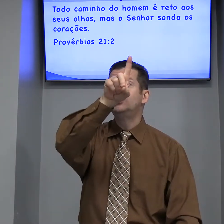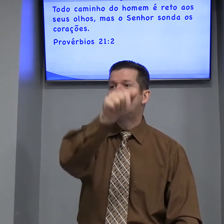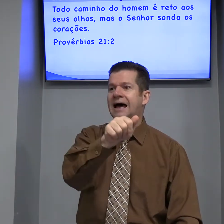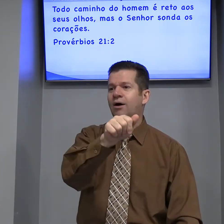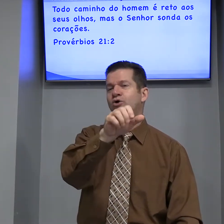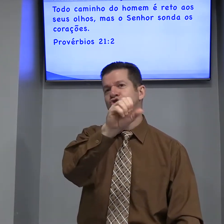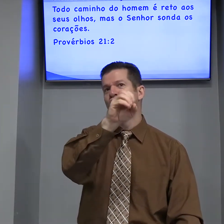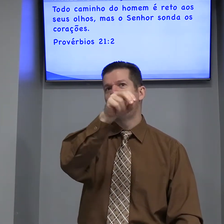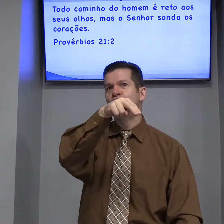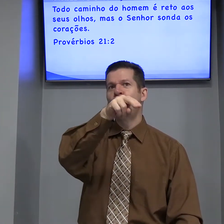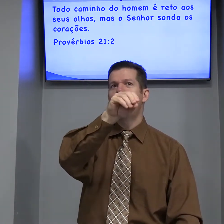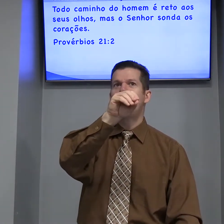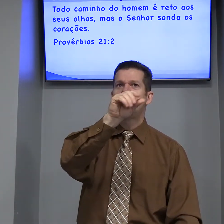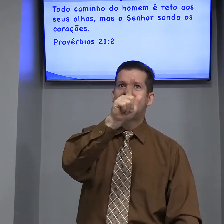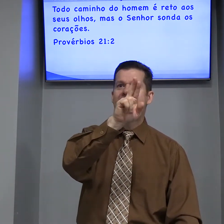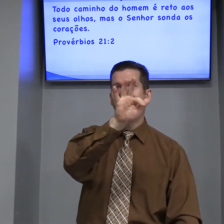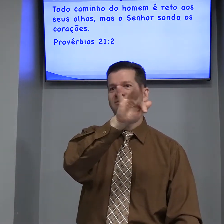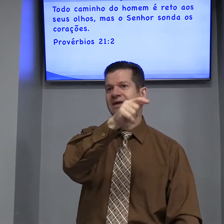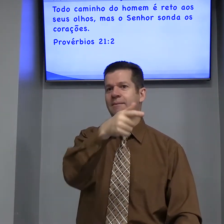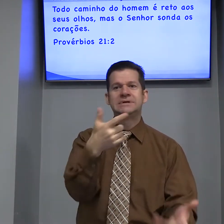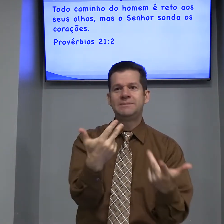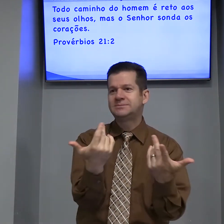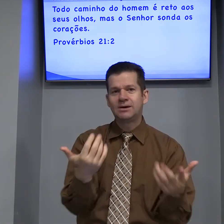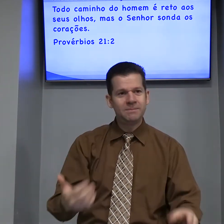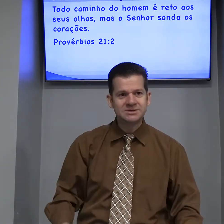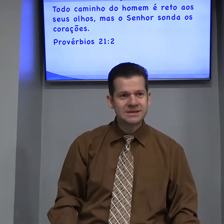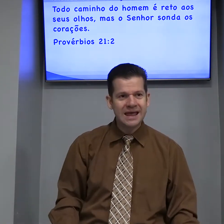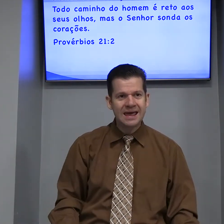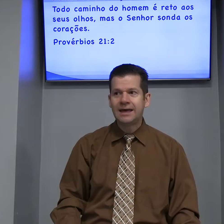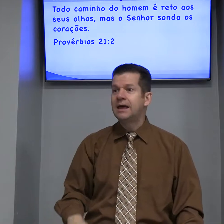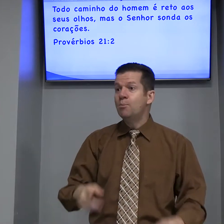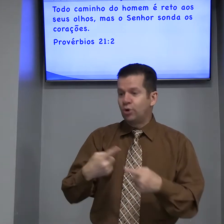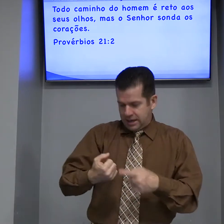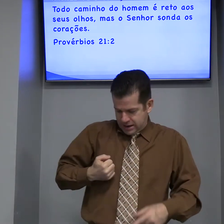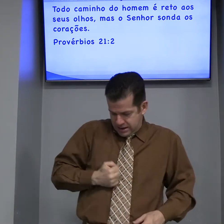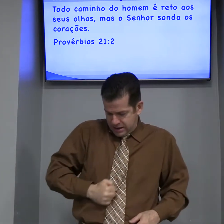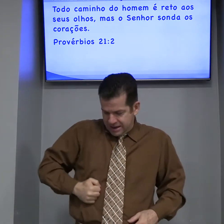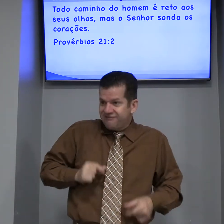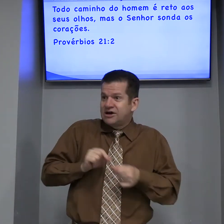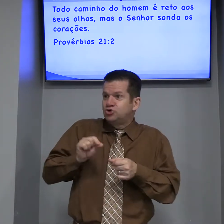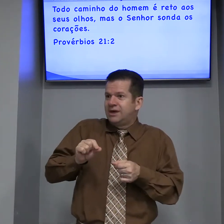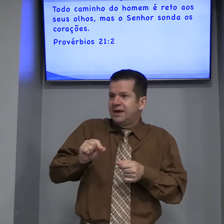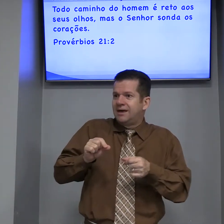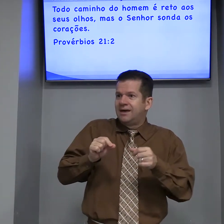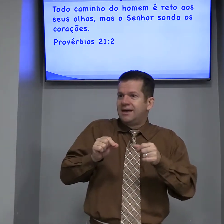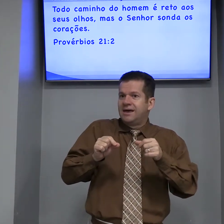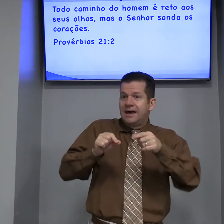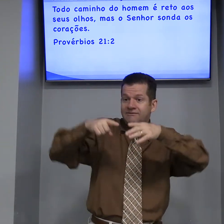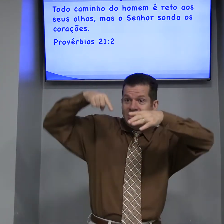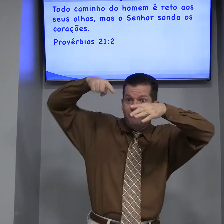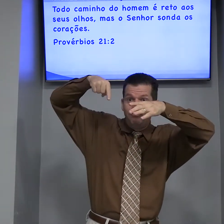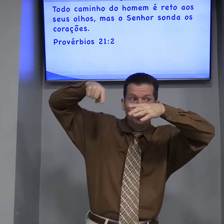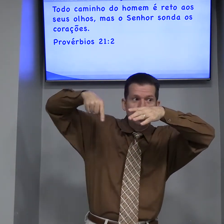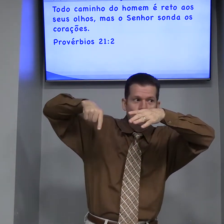Ultrassonda ou sonografia. Mas é a mesma ideia. Por quê? Faz o quê? Vai